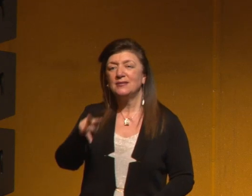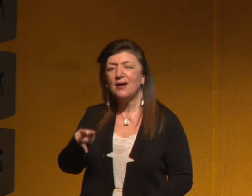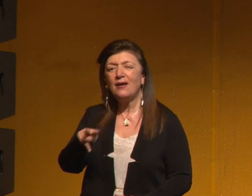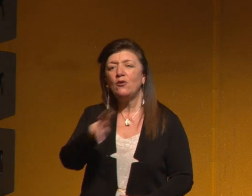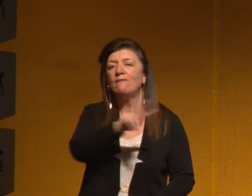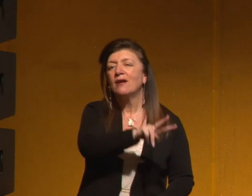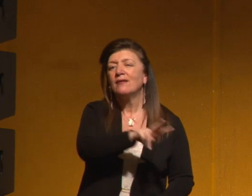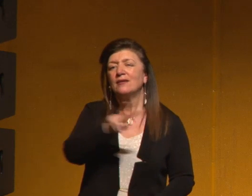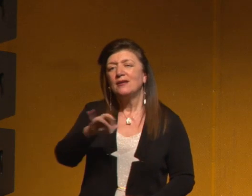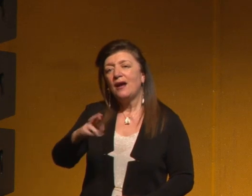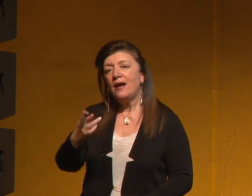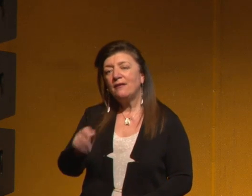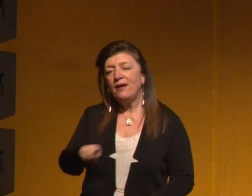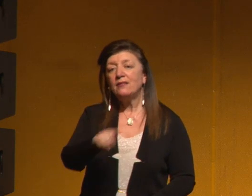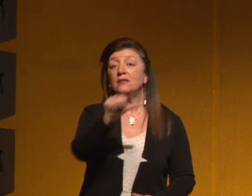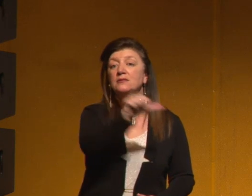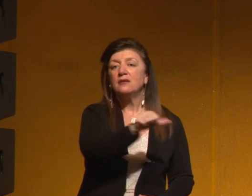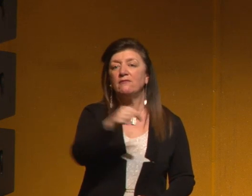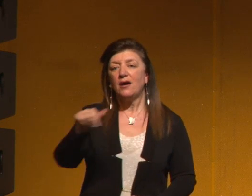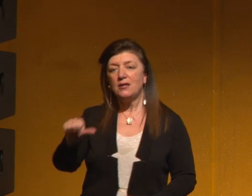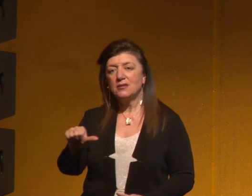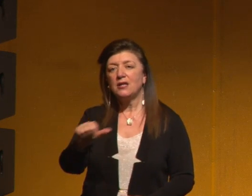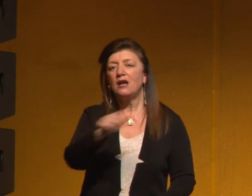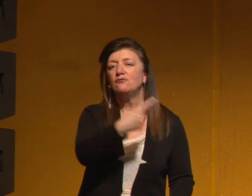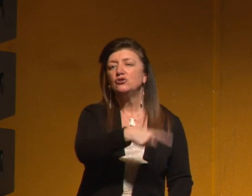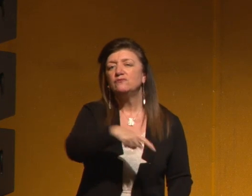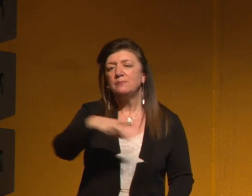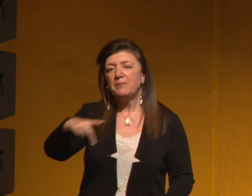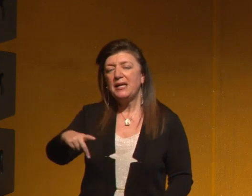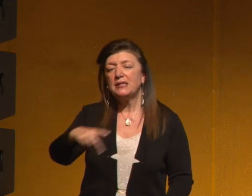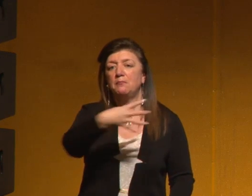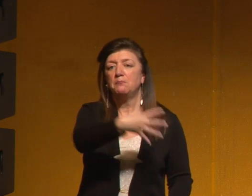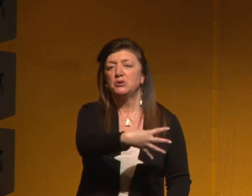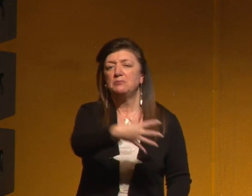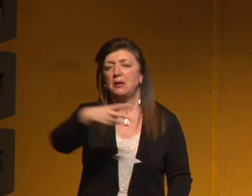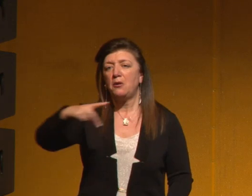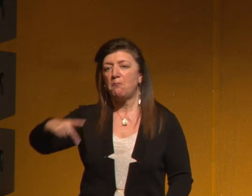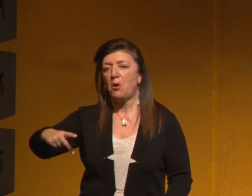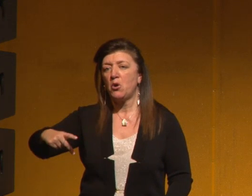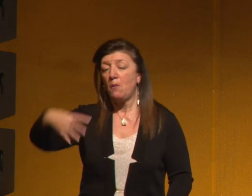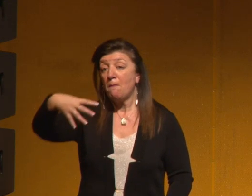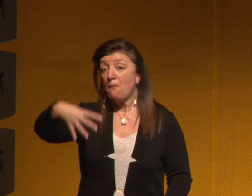rivetti stefania salvo giovanna pellegrini massimiliano montaruli